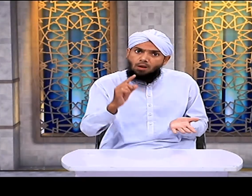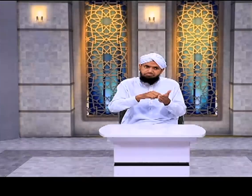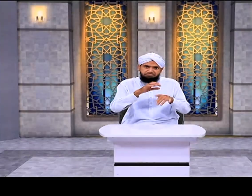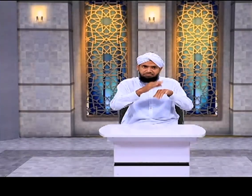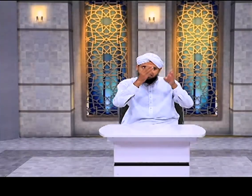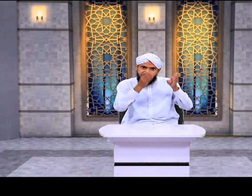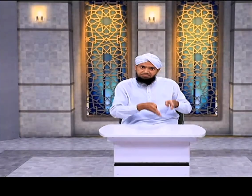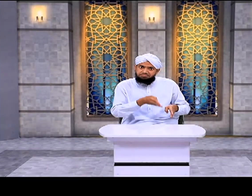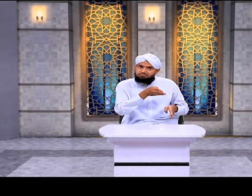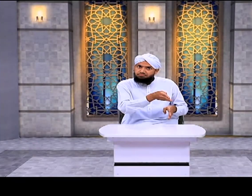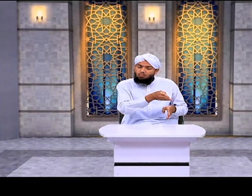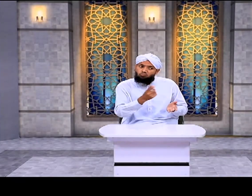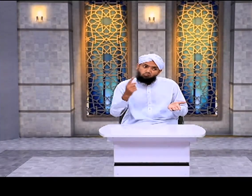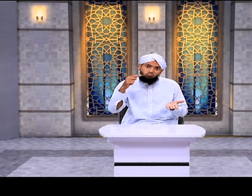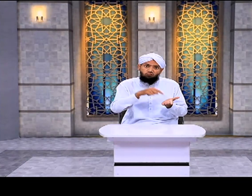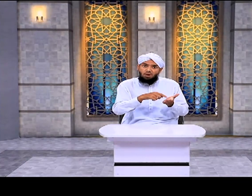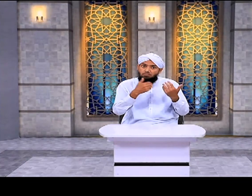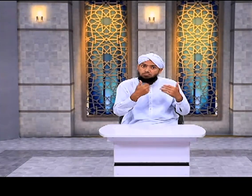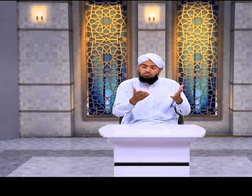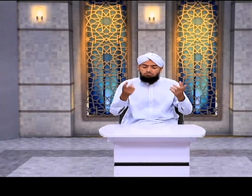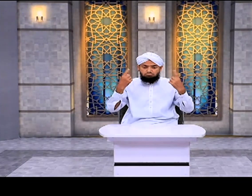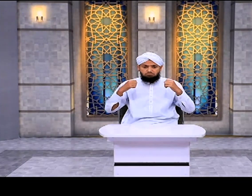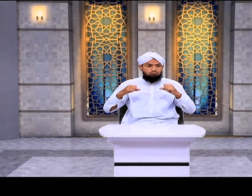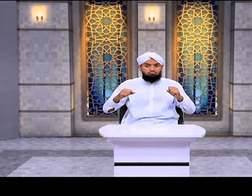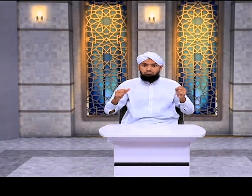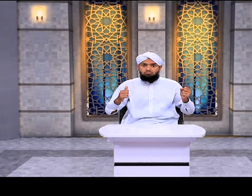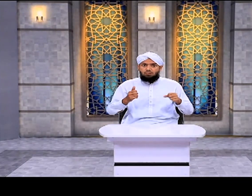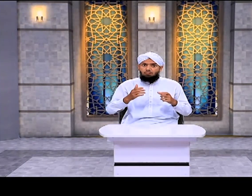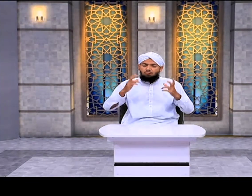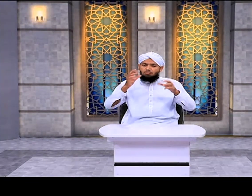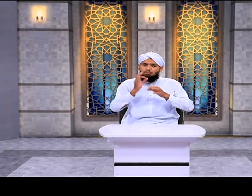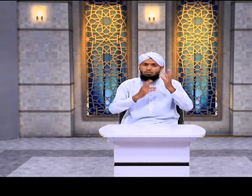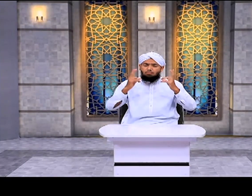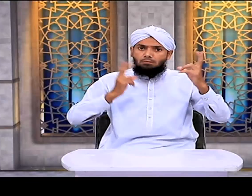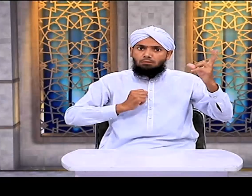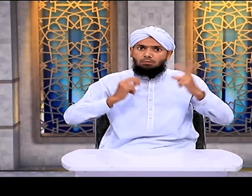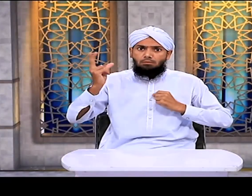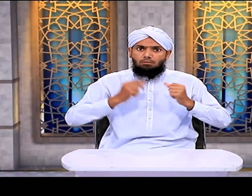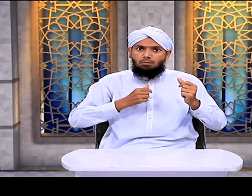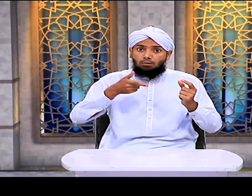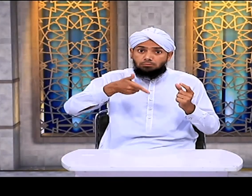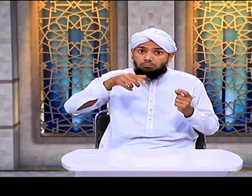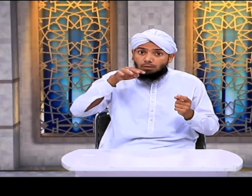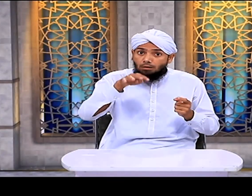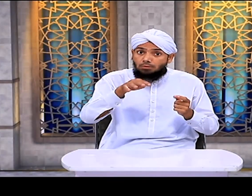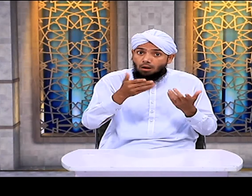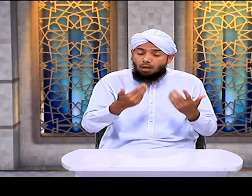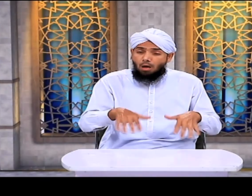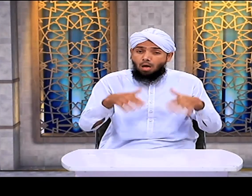بس وہ پہلی حالت پر لوٹ جائیں گے۔ آہ، اتنے بڑے بڑے جسم اور ان پر جہنم کی انتہائی